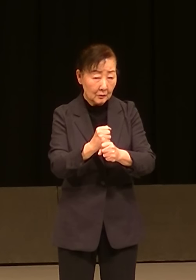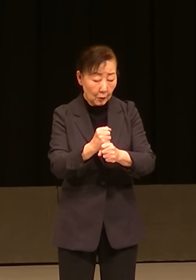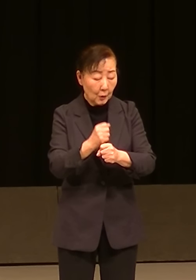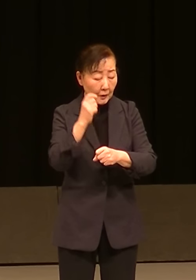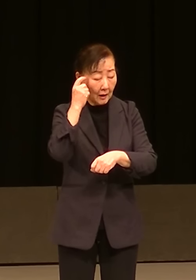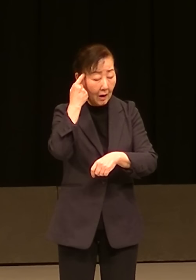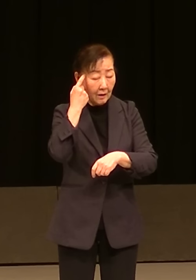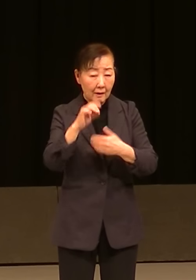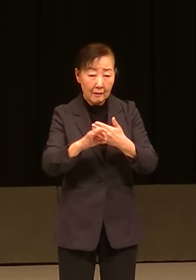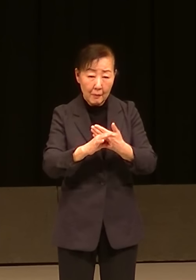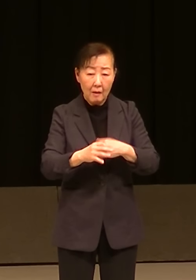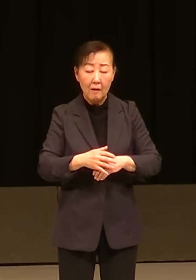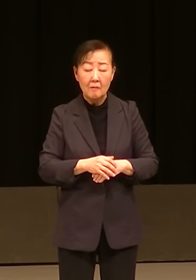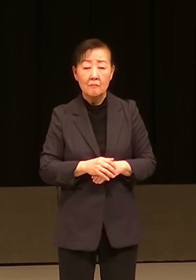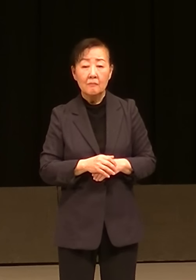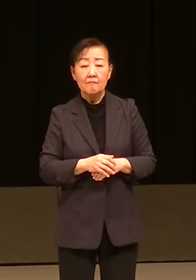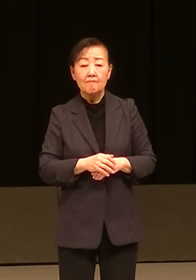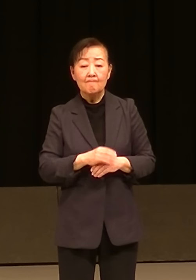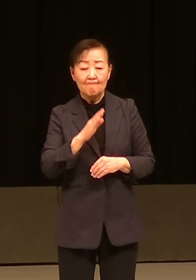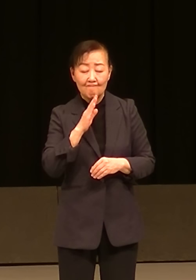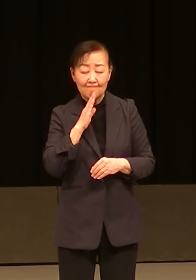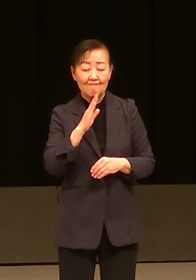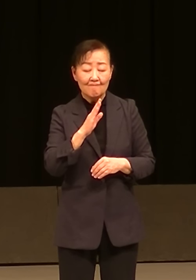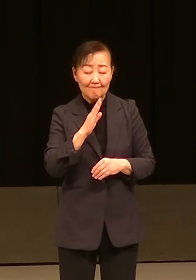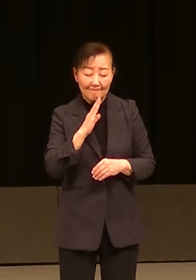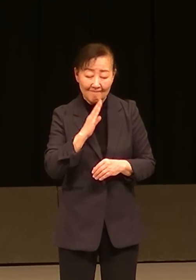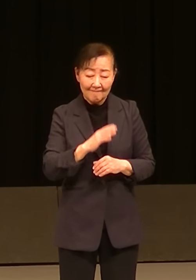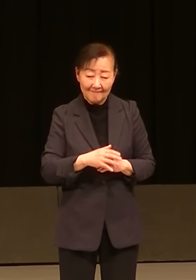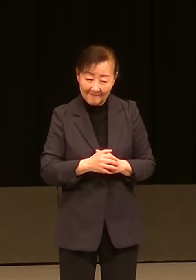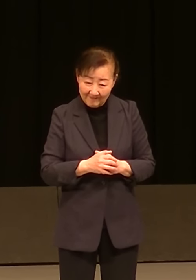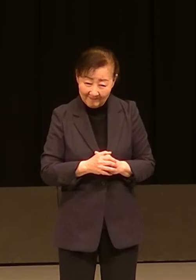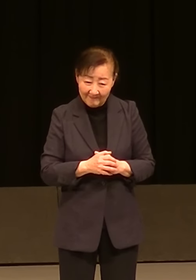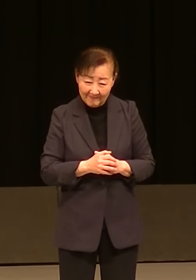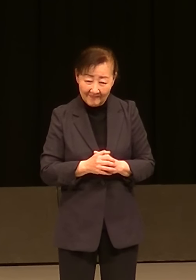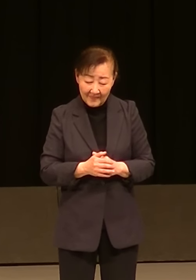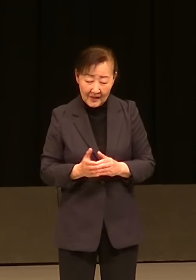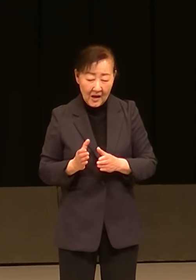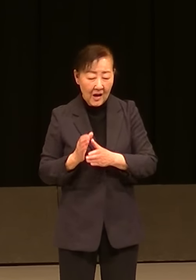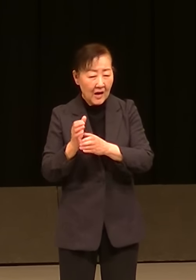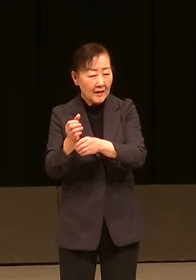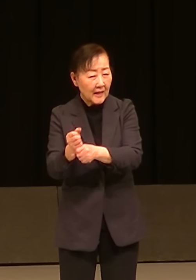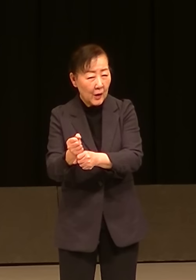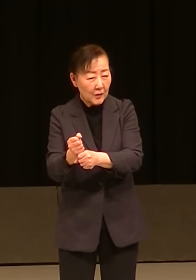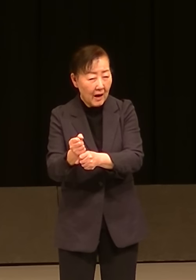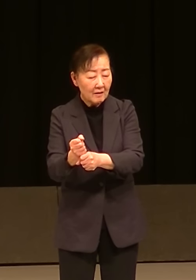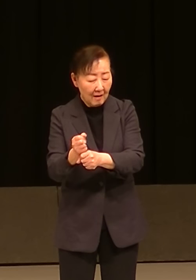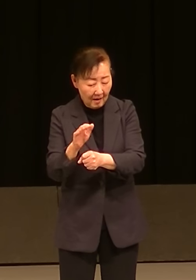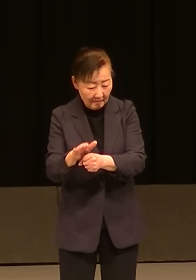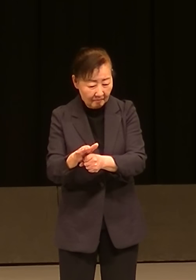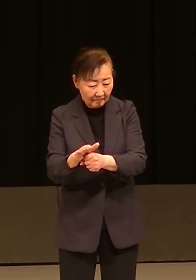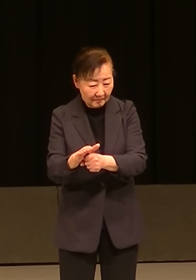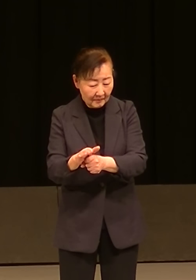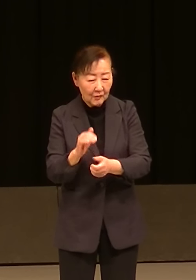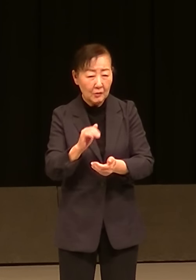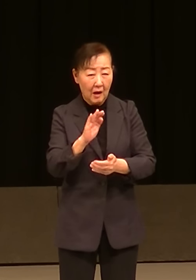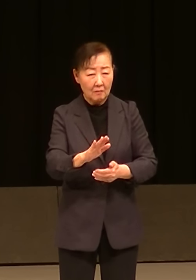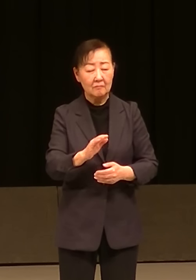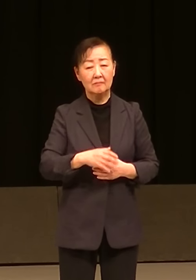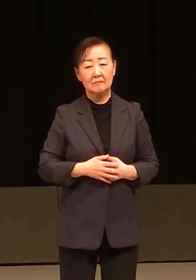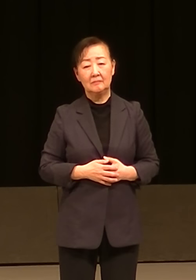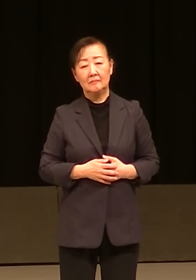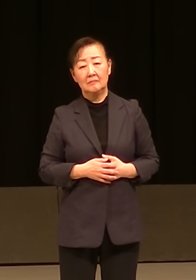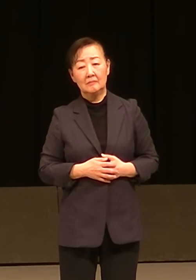て、実に、この、まあ、頼りがいのあることであるというふうに、ま